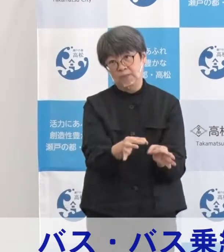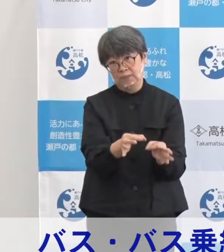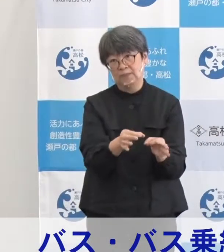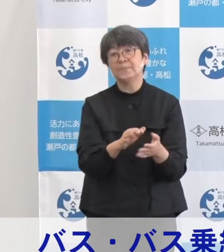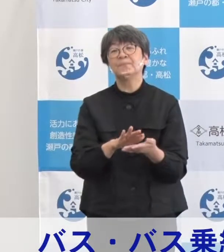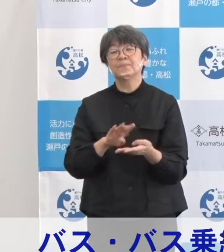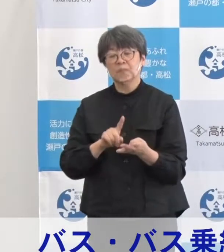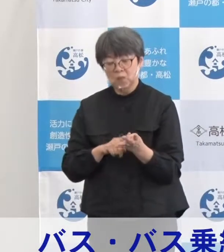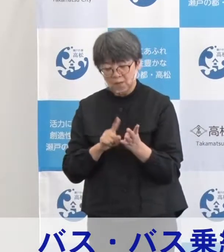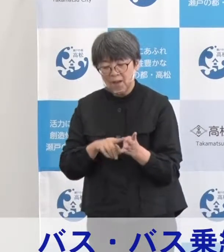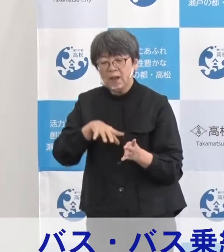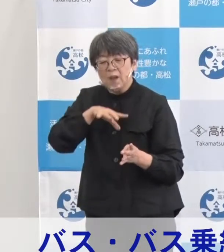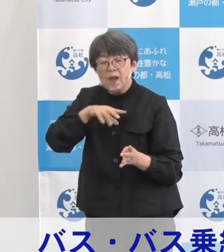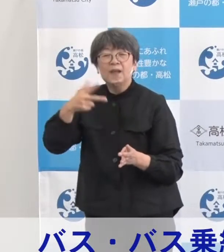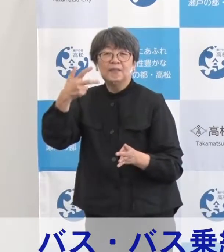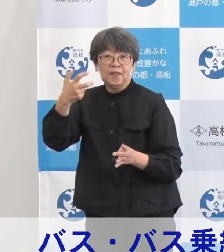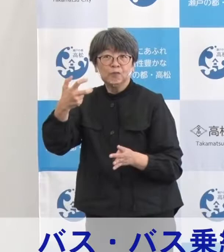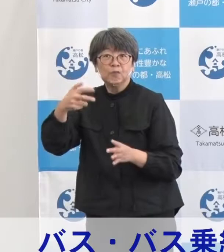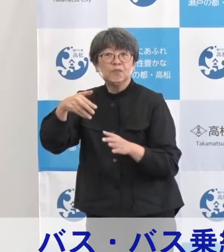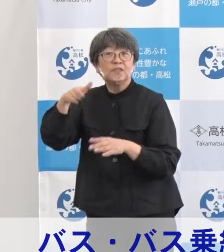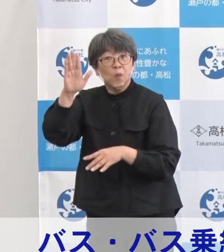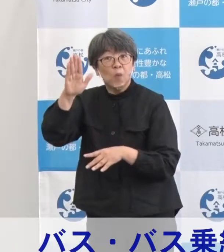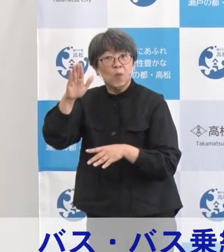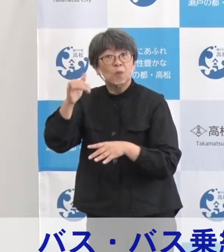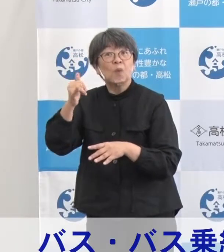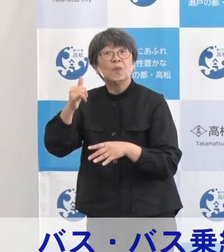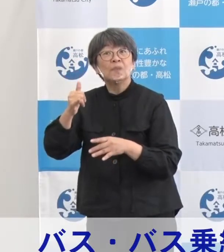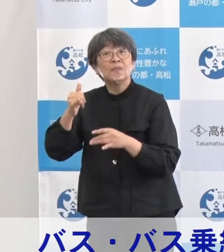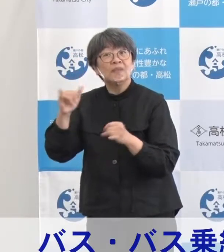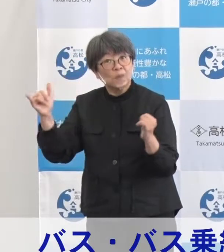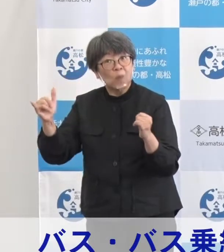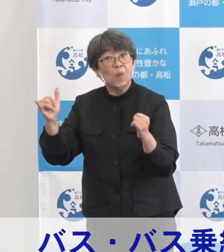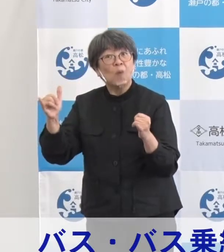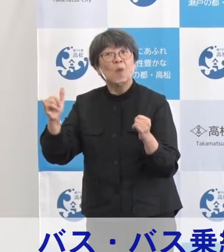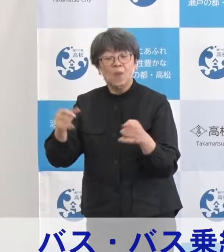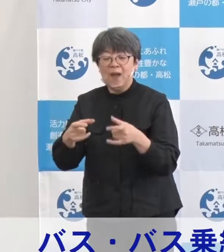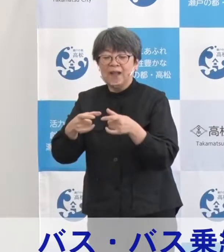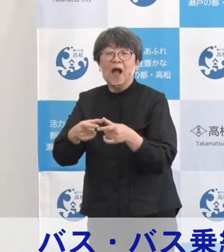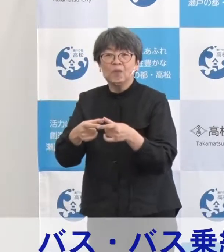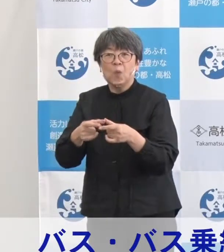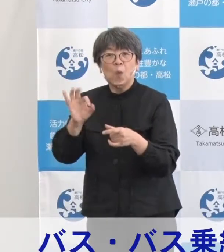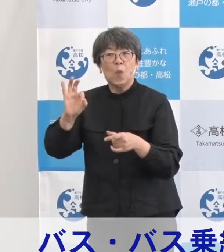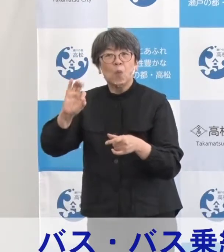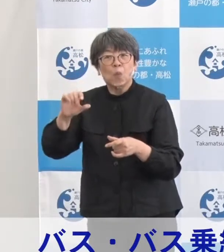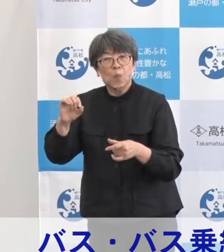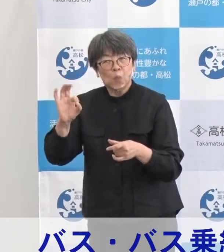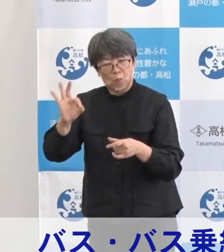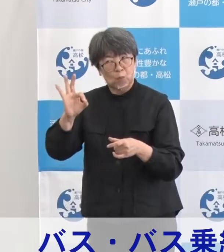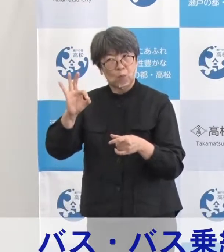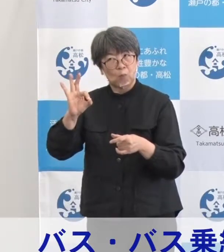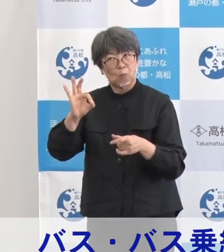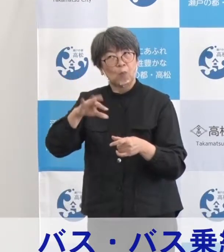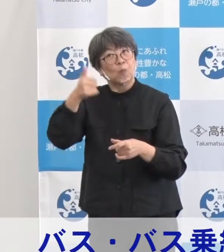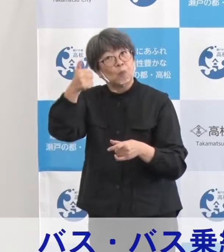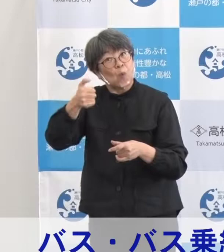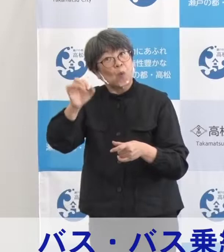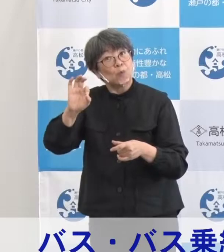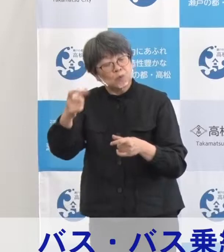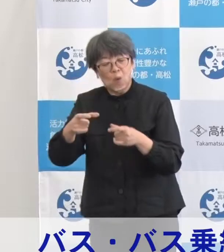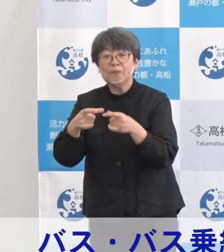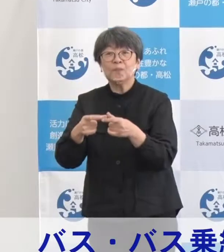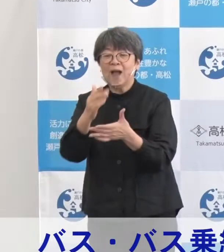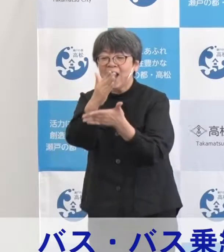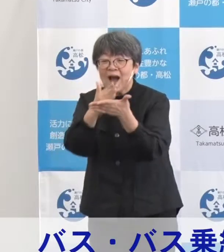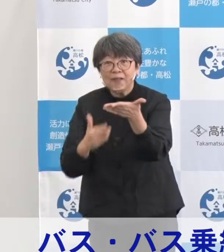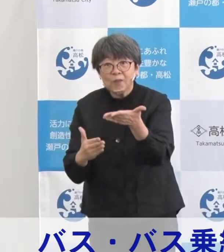はまあ公共交通が基本的に半額となるゴールドいるかを発行してうんち4半額にする制度を展開